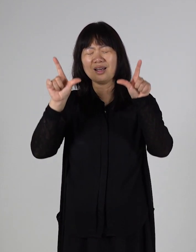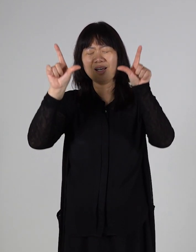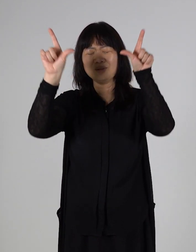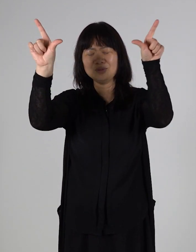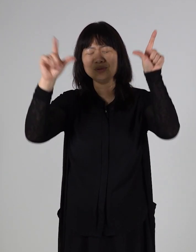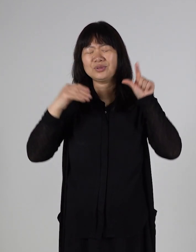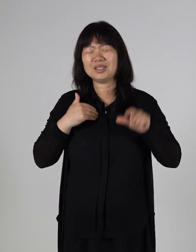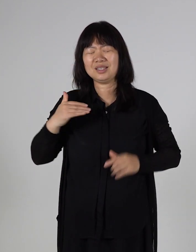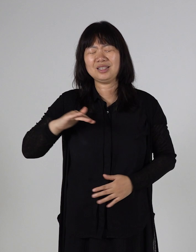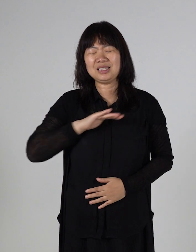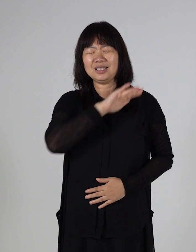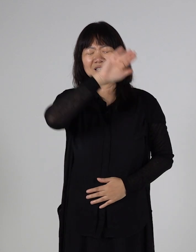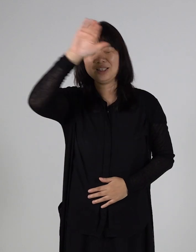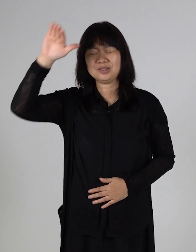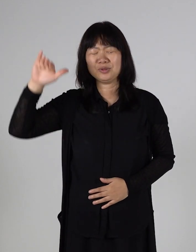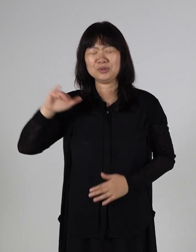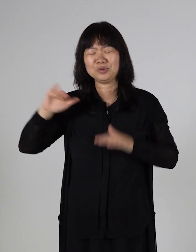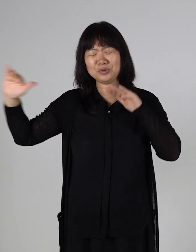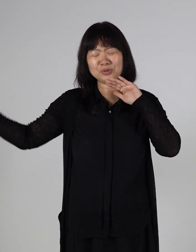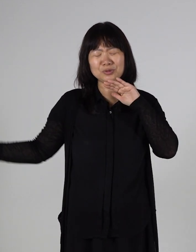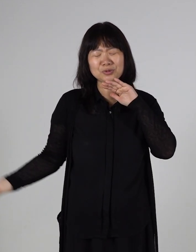그날에 우릴